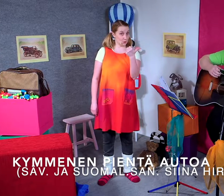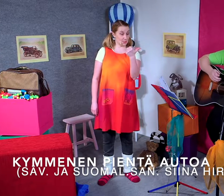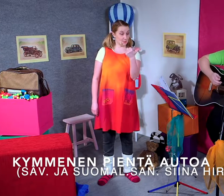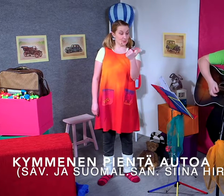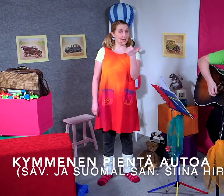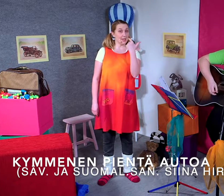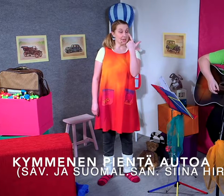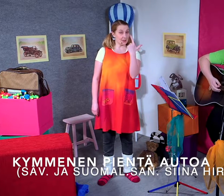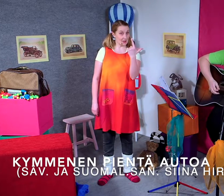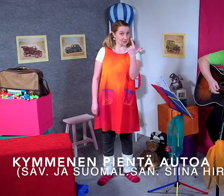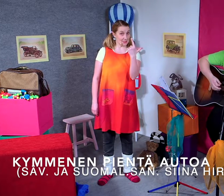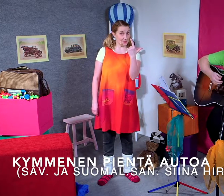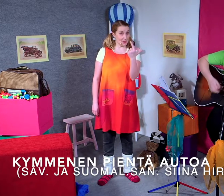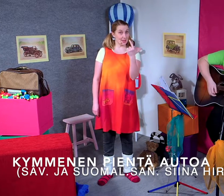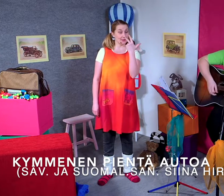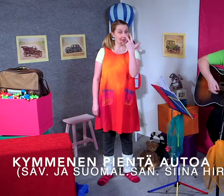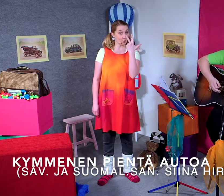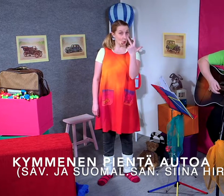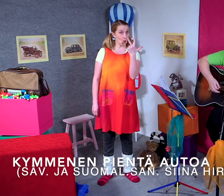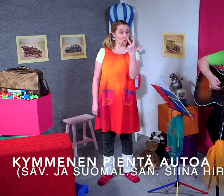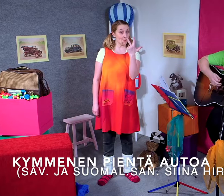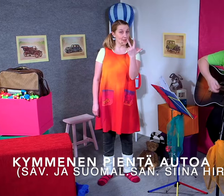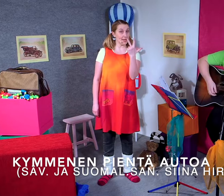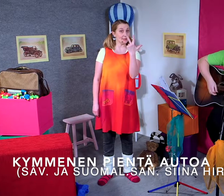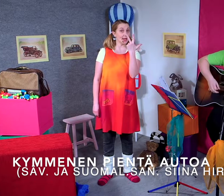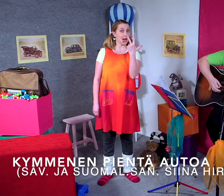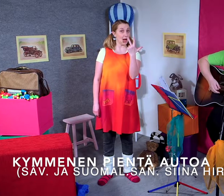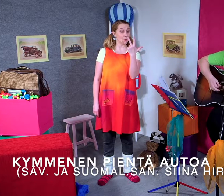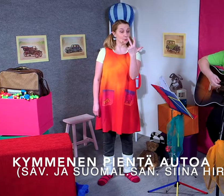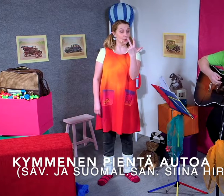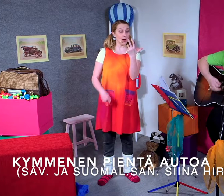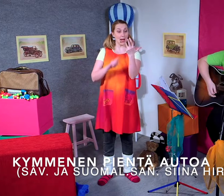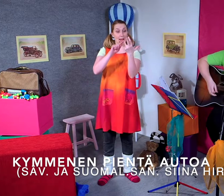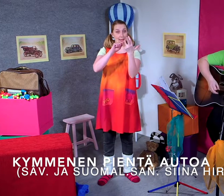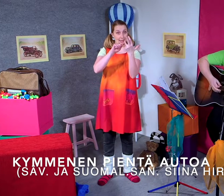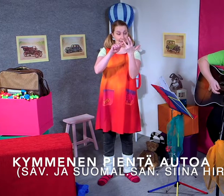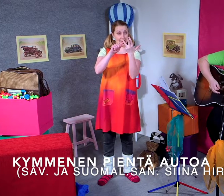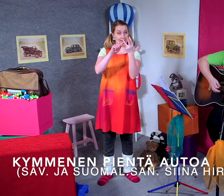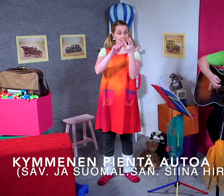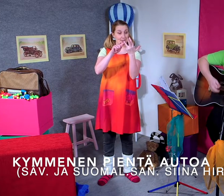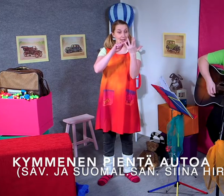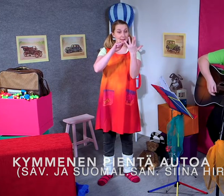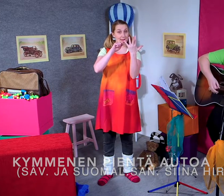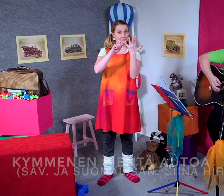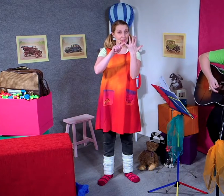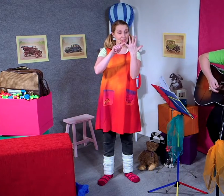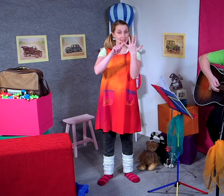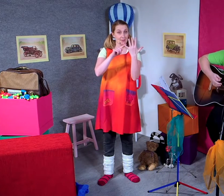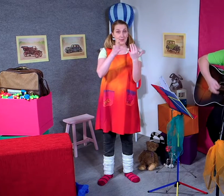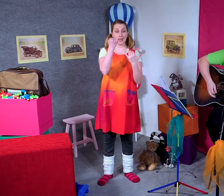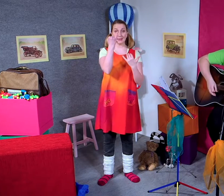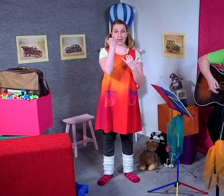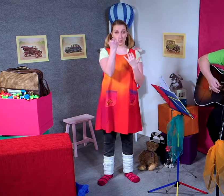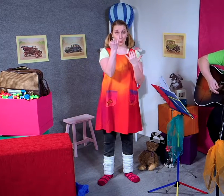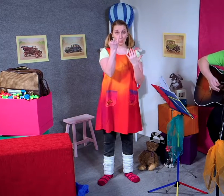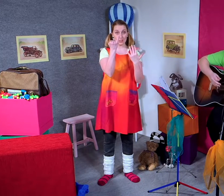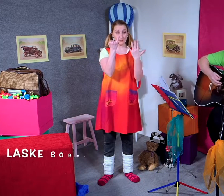Yksi pieni, kaksi pientä, kolme pientä autoa, neljä pientä, viisi pientä, kuusi